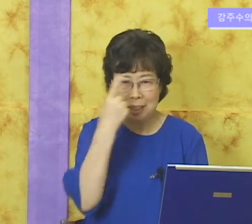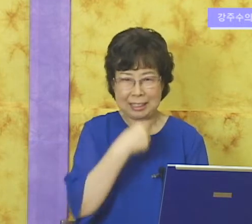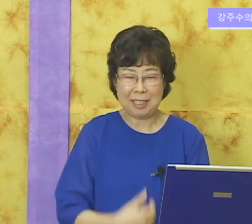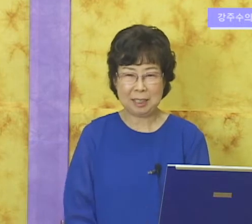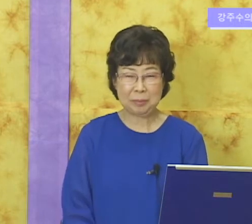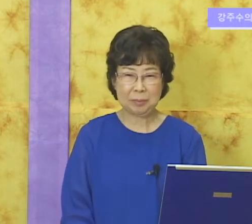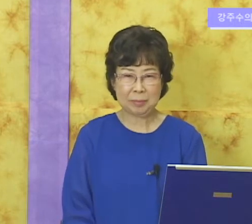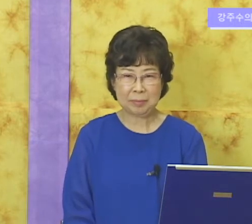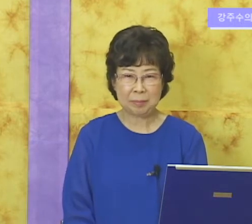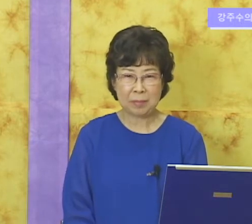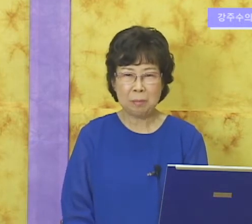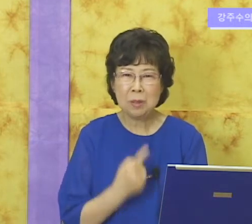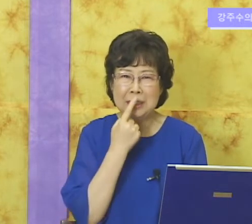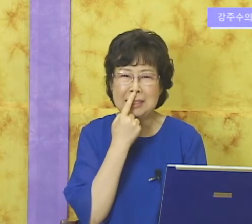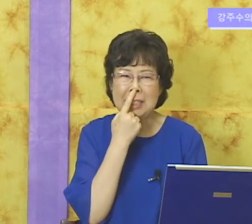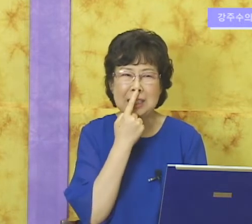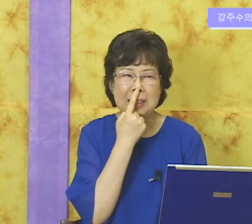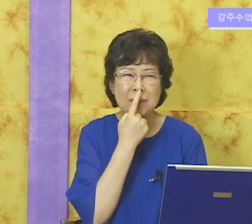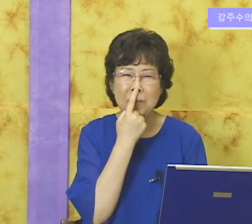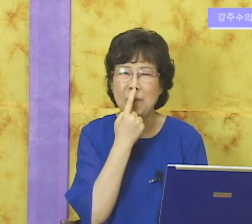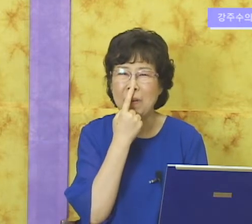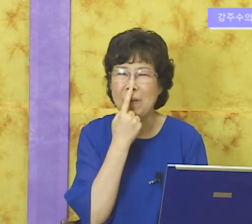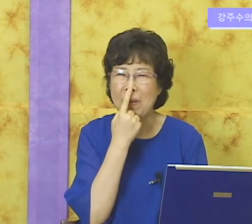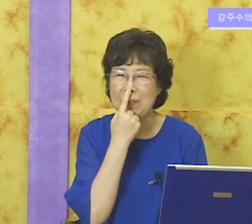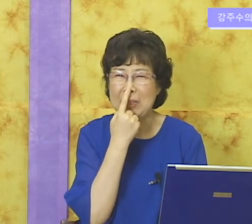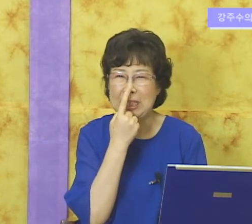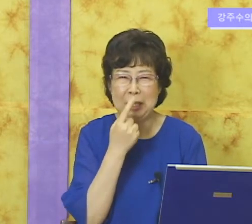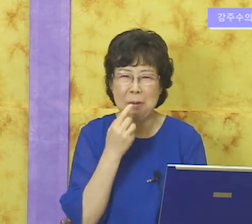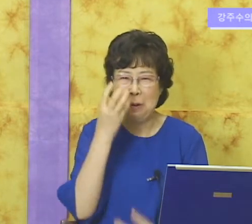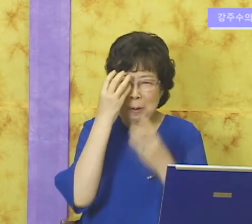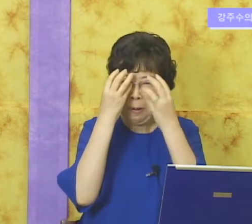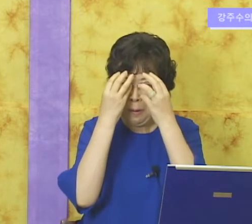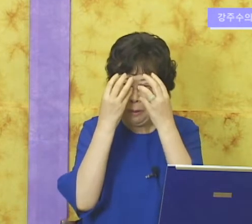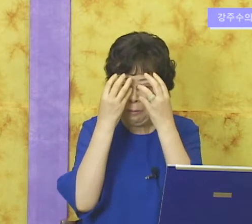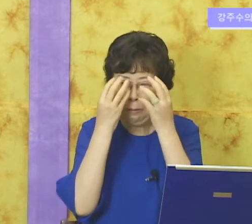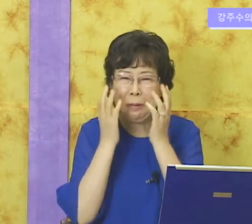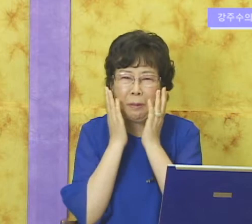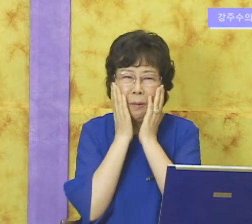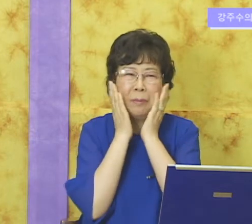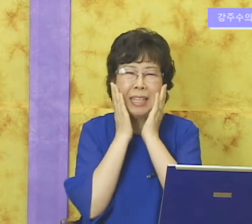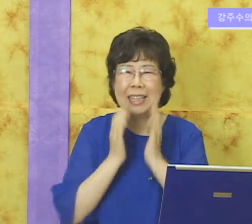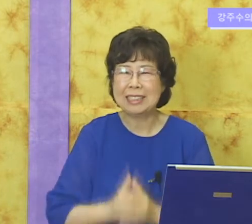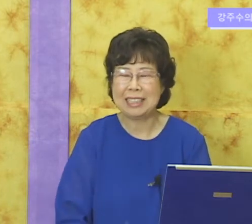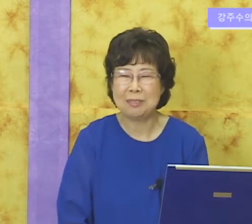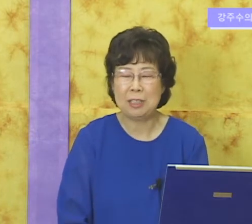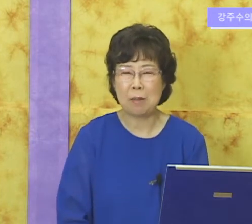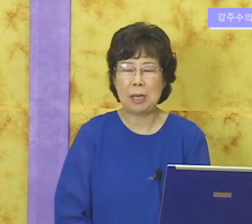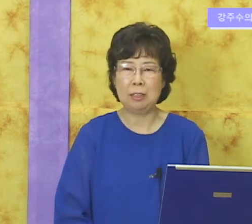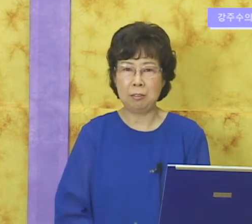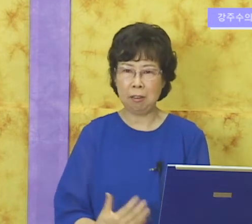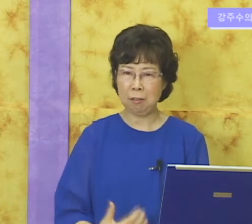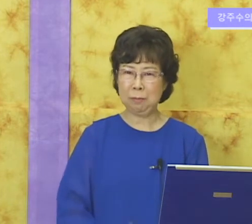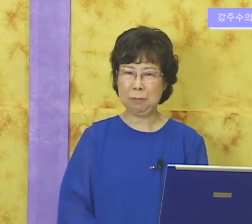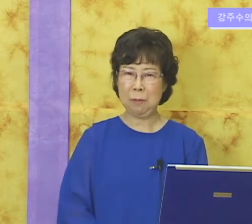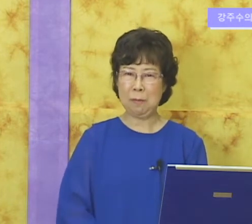얼굴에서. 물론 이제 이 코도 눈에 띄고 눈도 그렇고 뭐 다 그렇게 했습니다만 톡